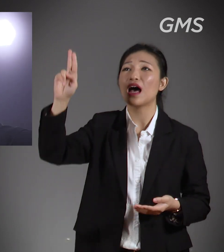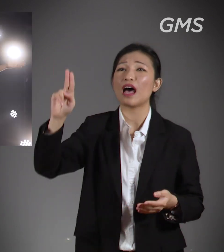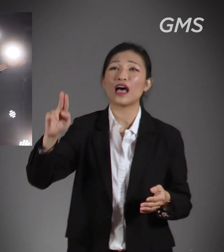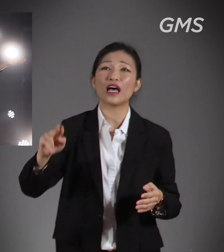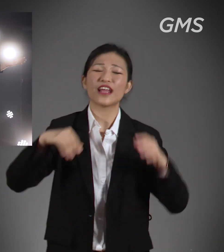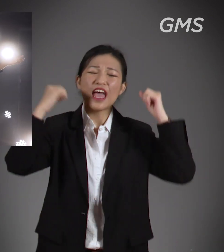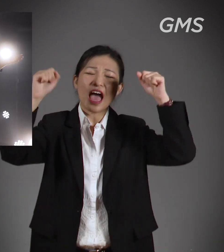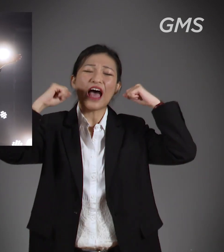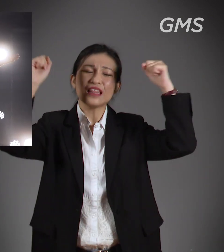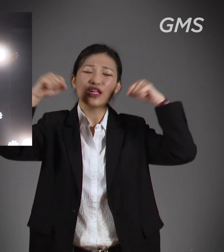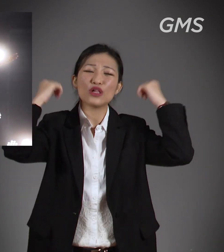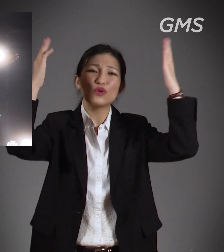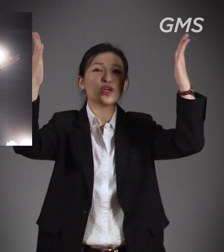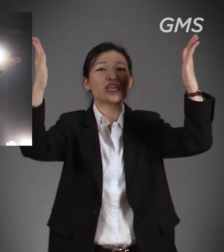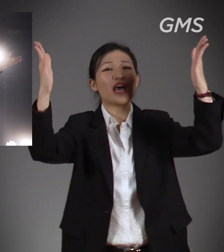domba.